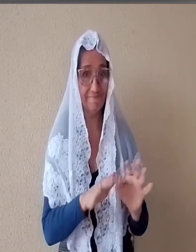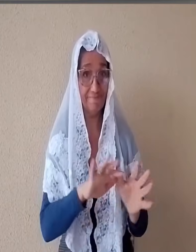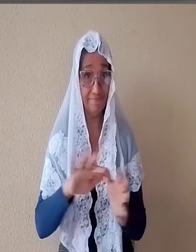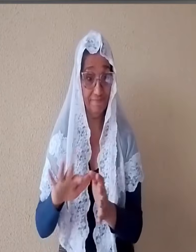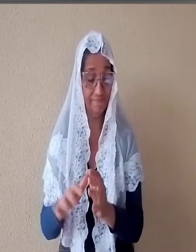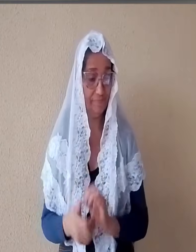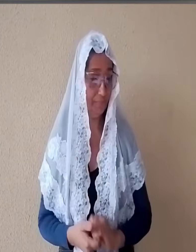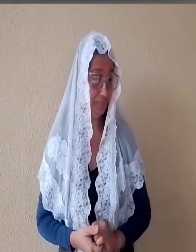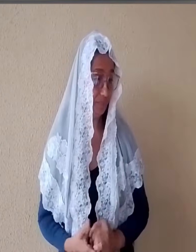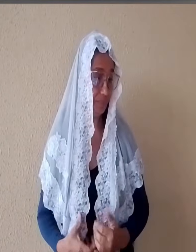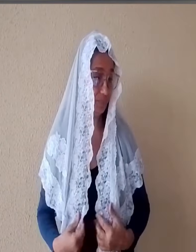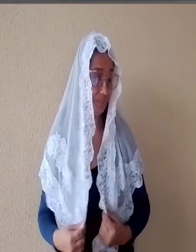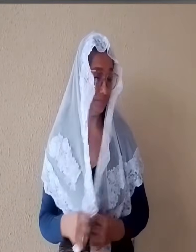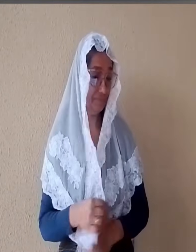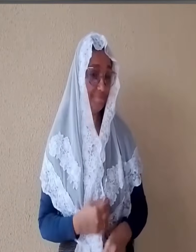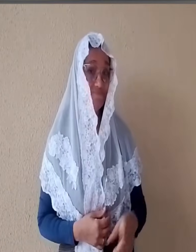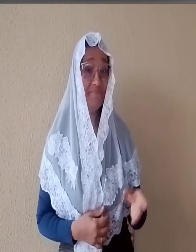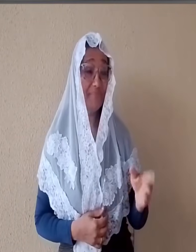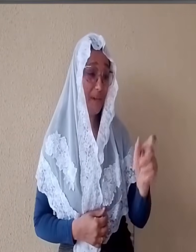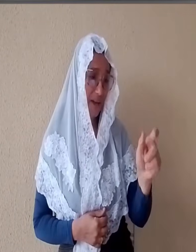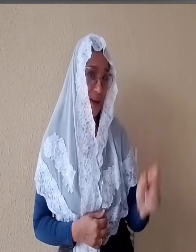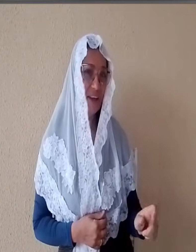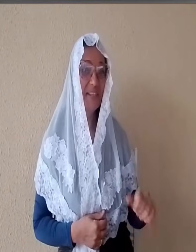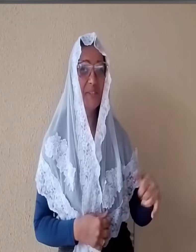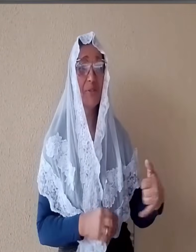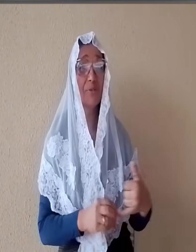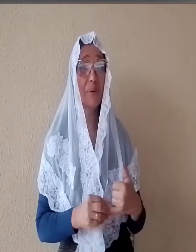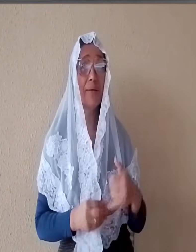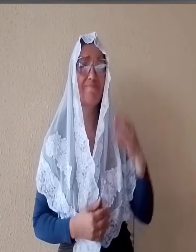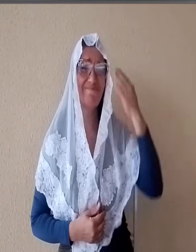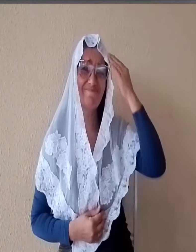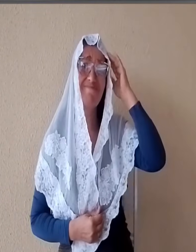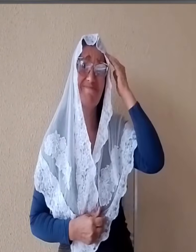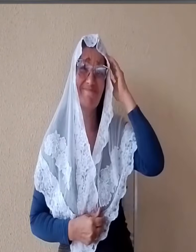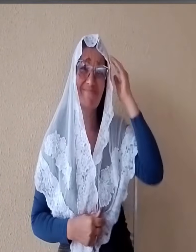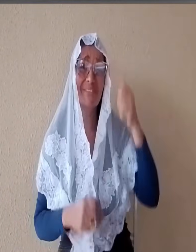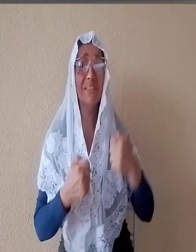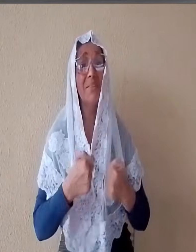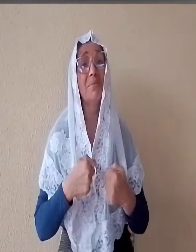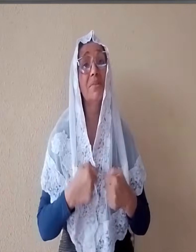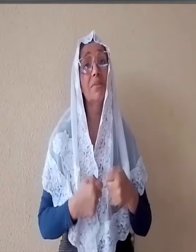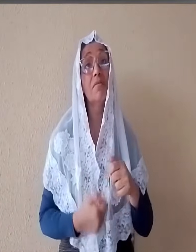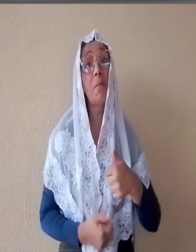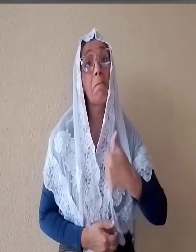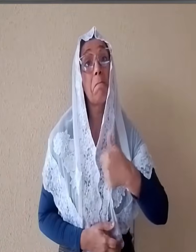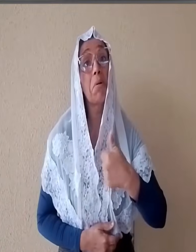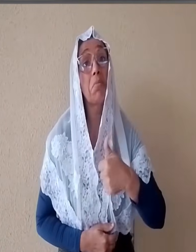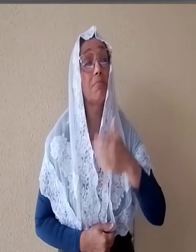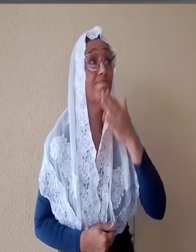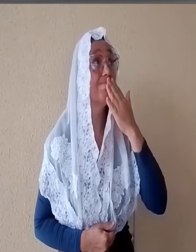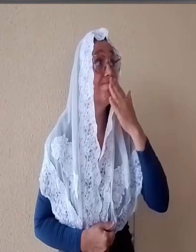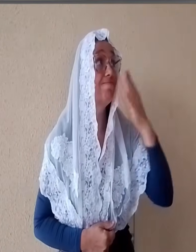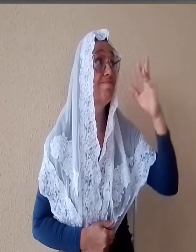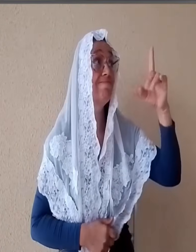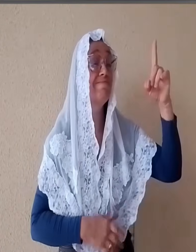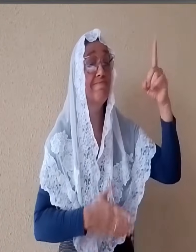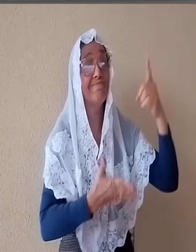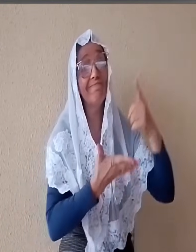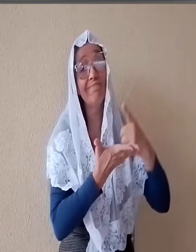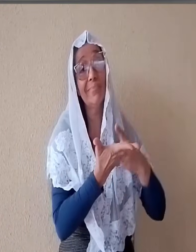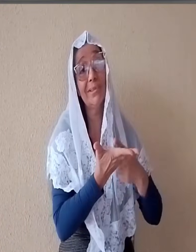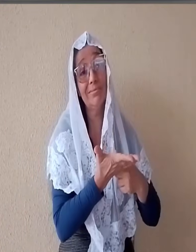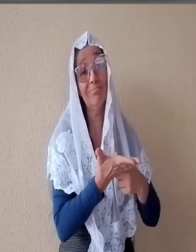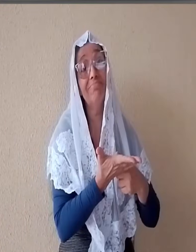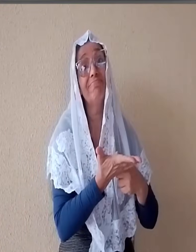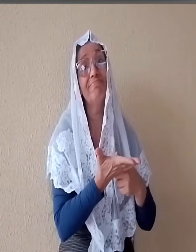Deus. Deus ia falar se era mentira ou não. Porque ele sabia do assunto, o que era. Bendito é o nome do Senhor.